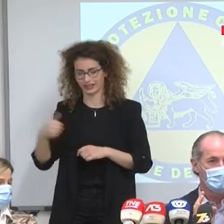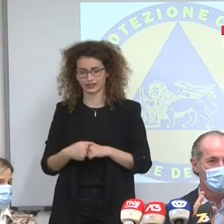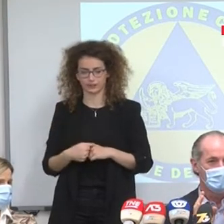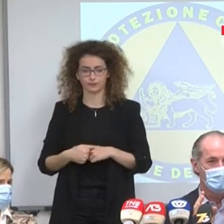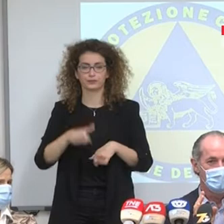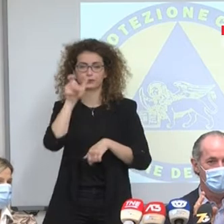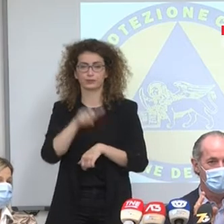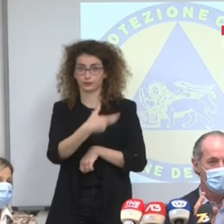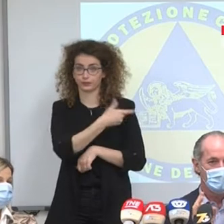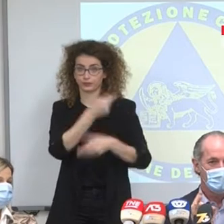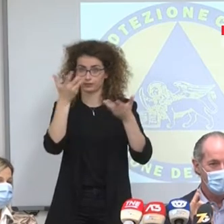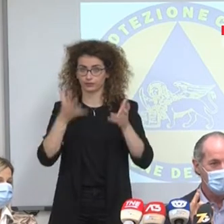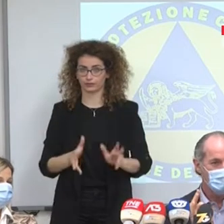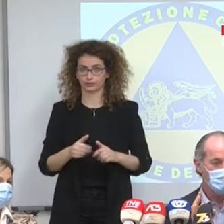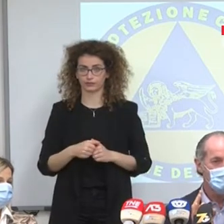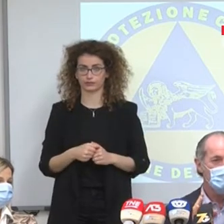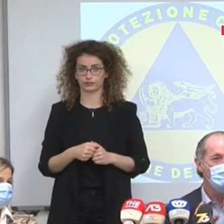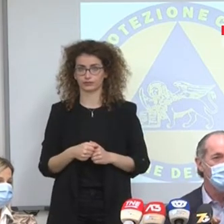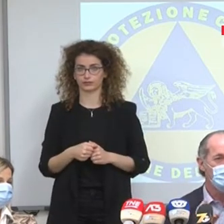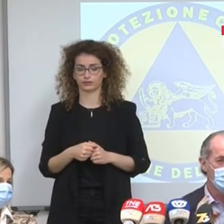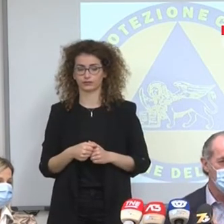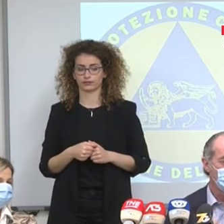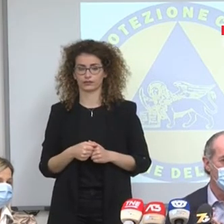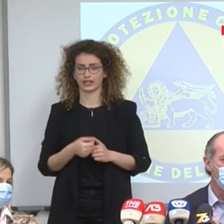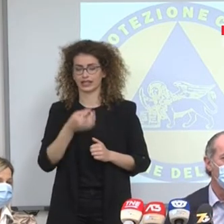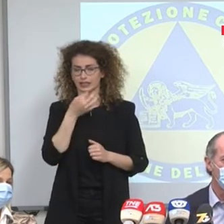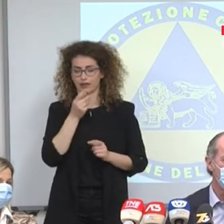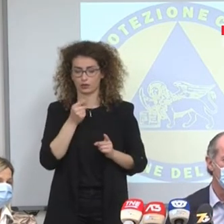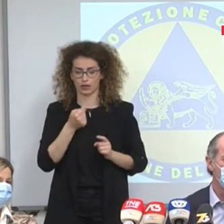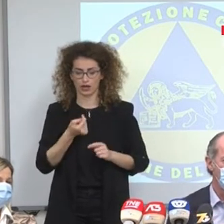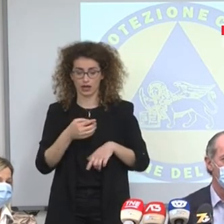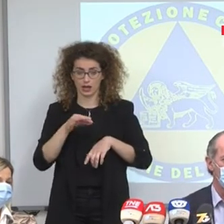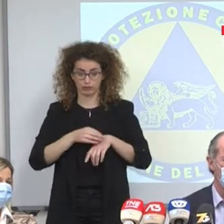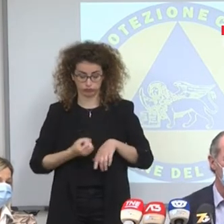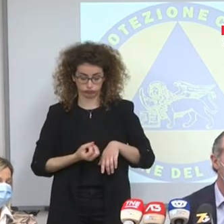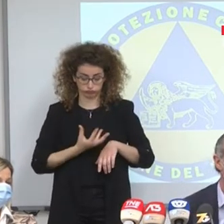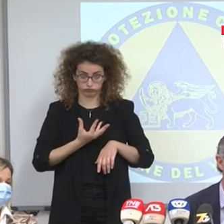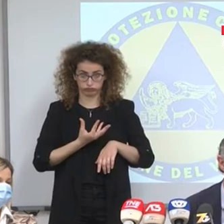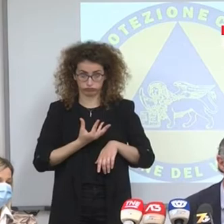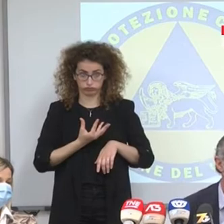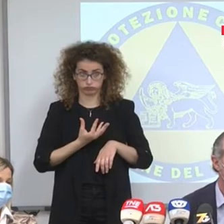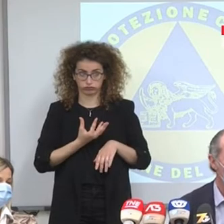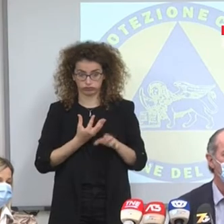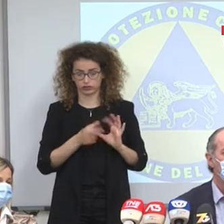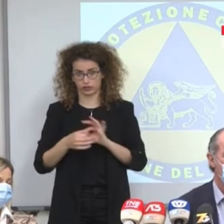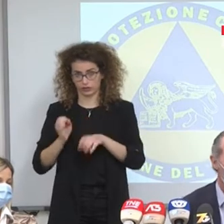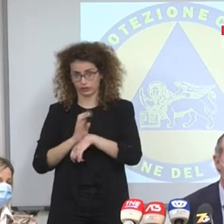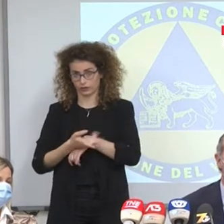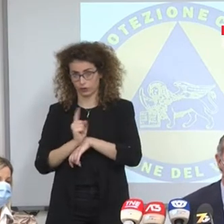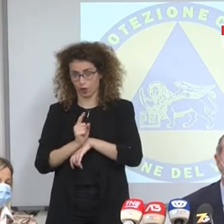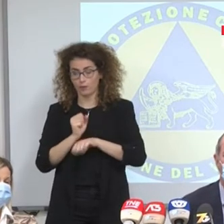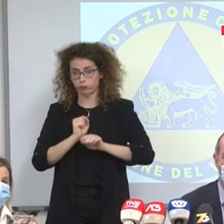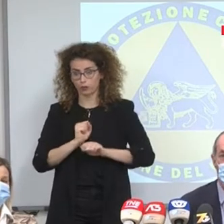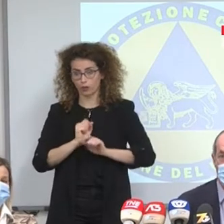vaccinato in linea di principio non sviluppa più le patologie che possono essere causate dal virus, ma